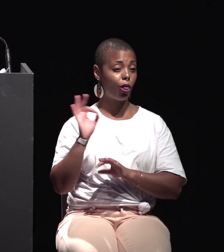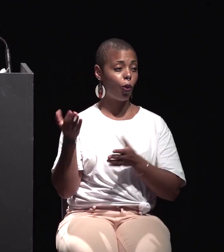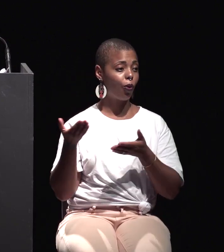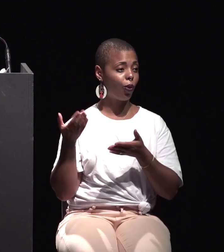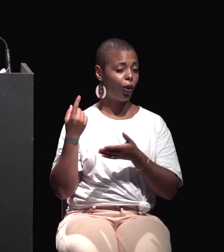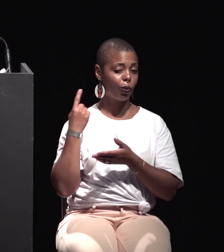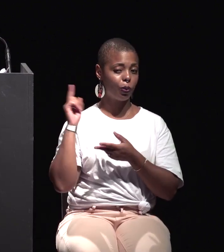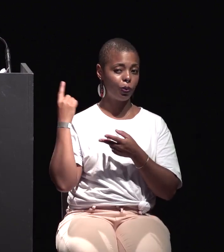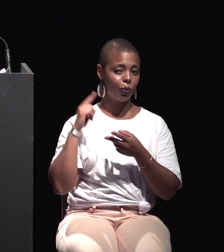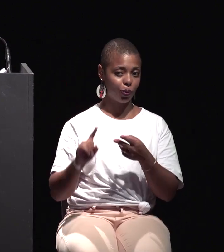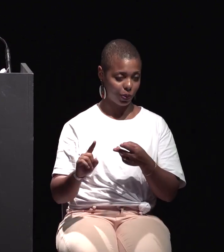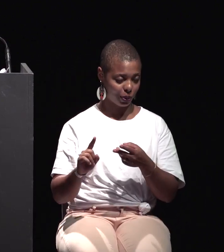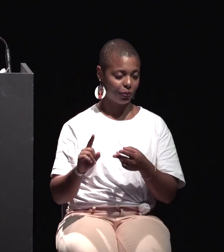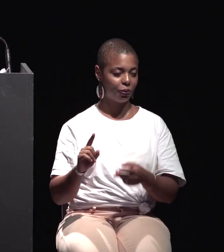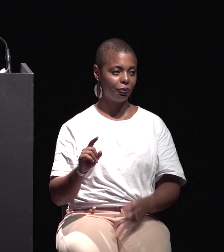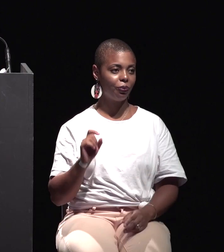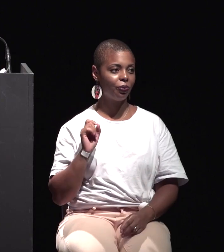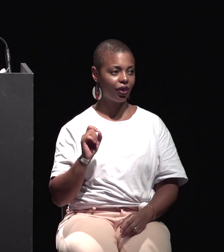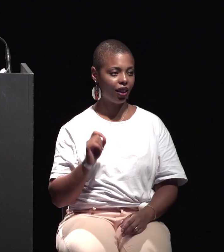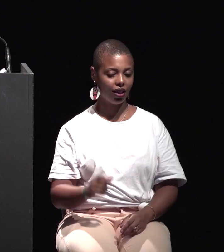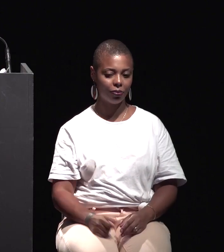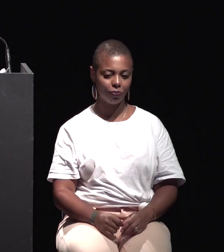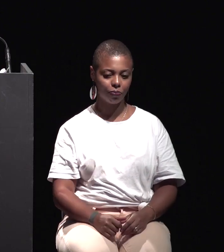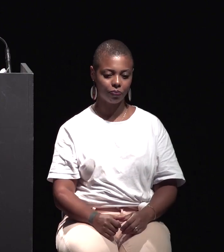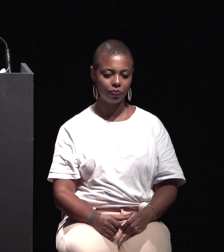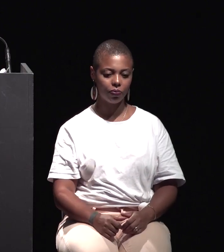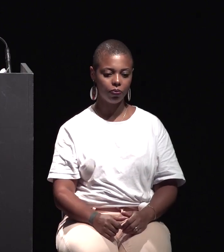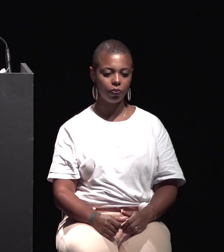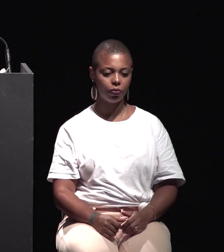que é um negócio de... Como é que é?